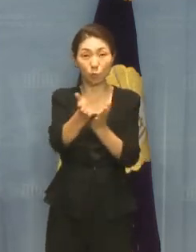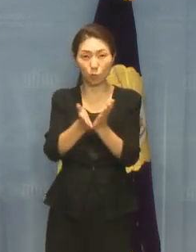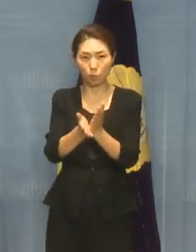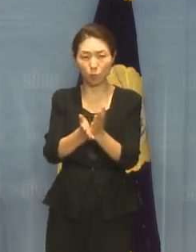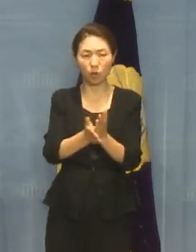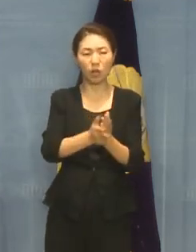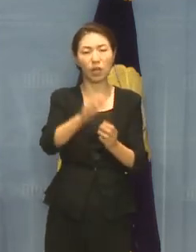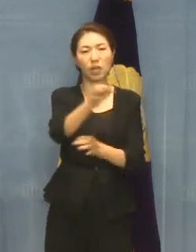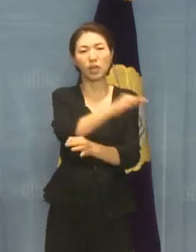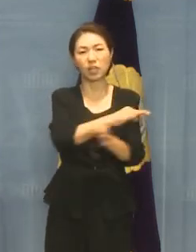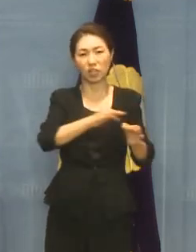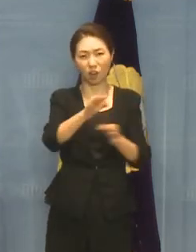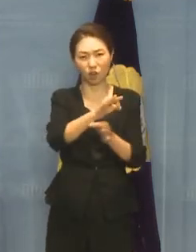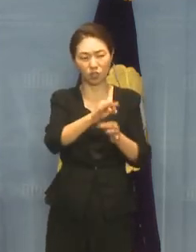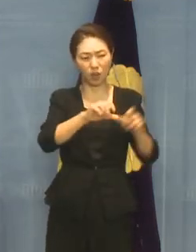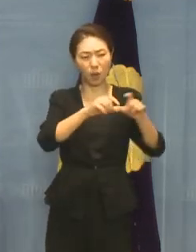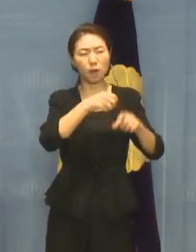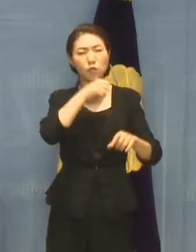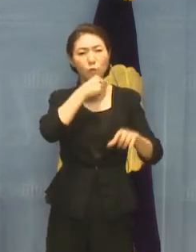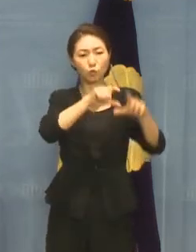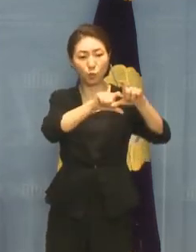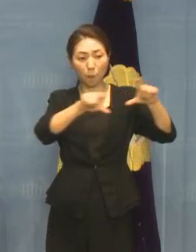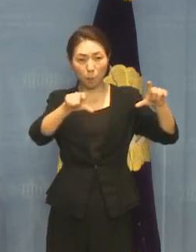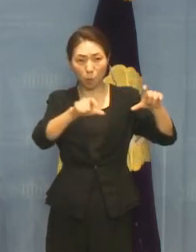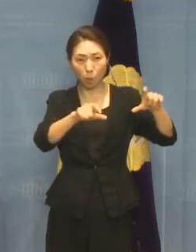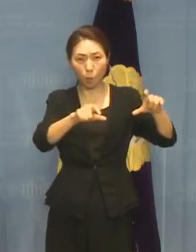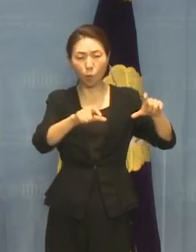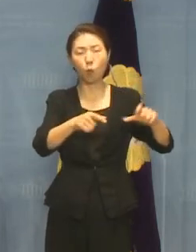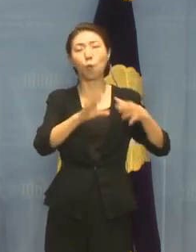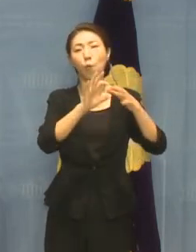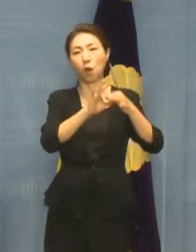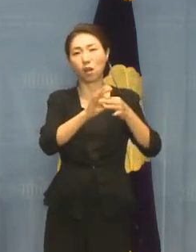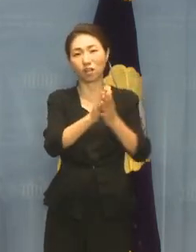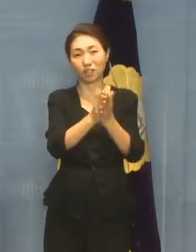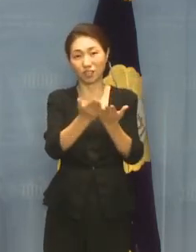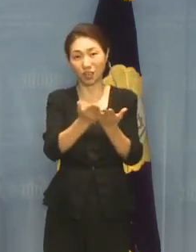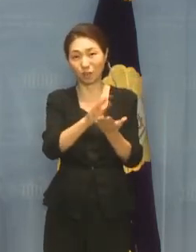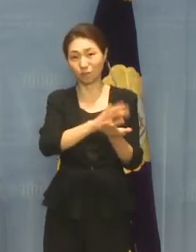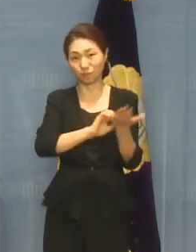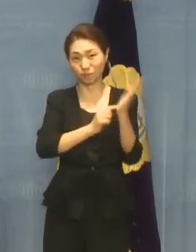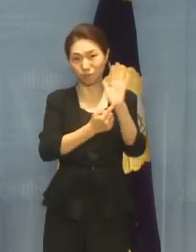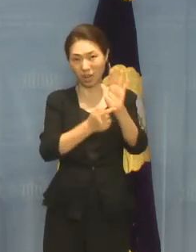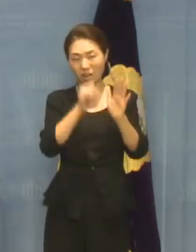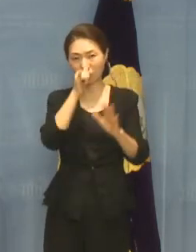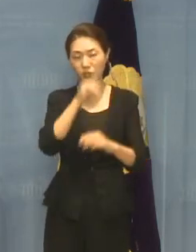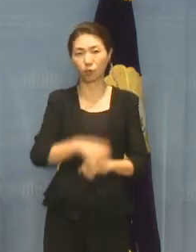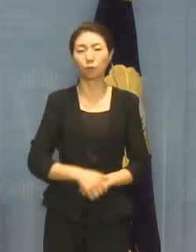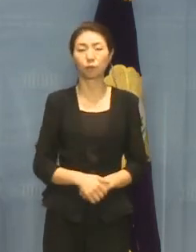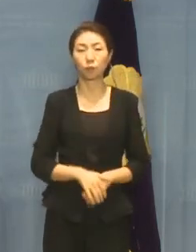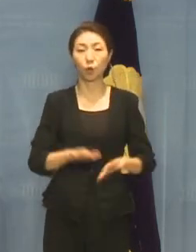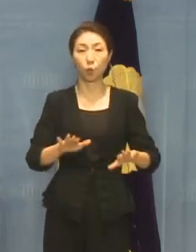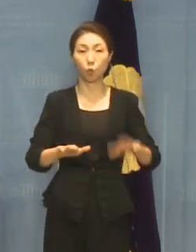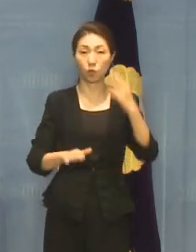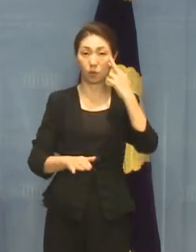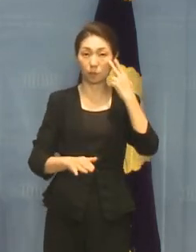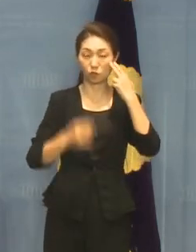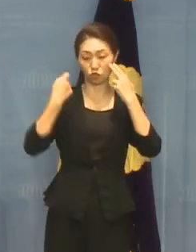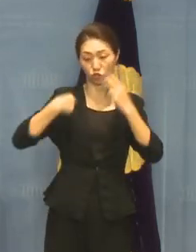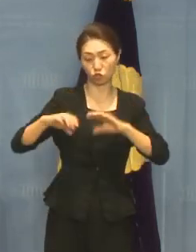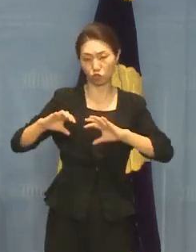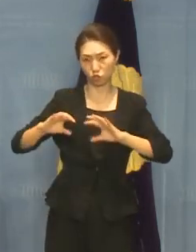소개한 대한민국 경제를 발간할 예정입니다. 다음으로 입법조사처가 오늘 발간하는 미중 전략경제